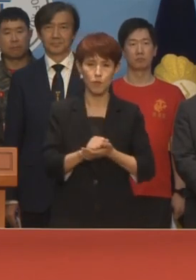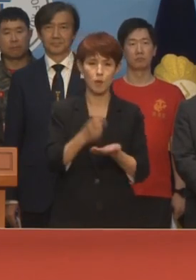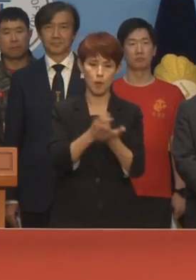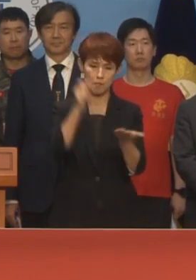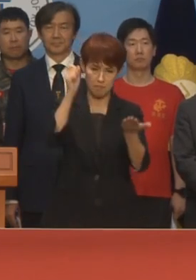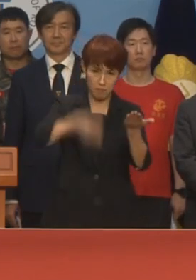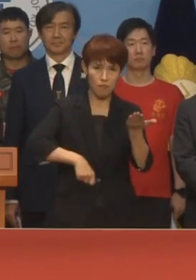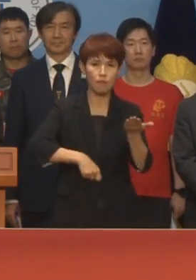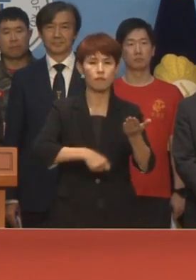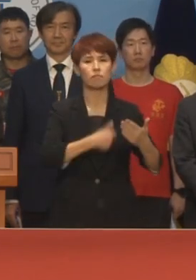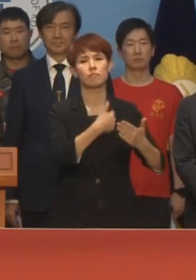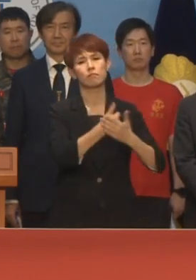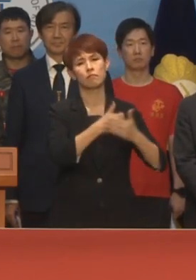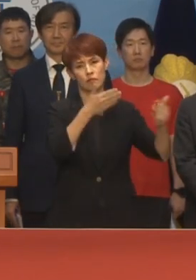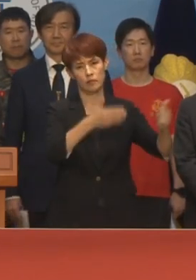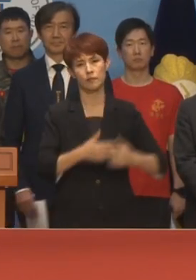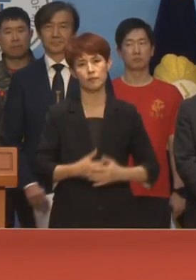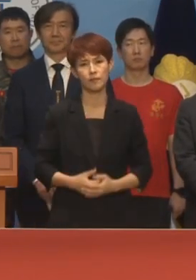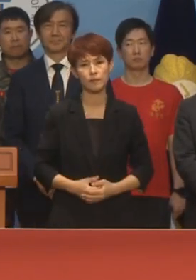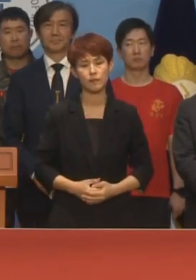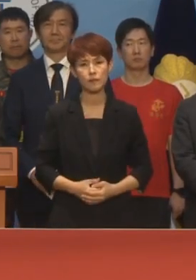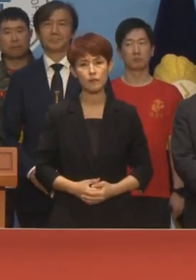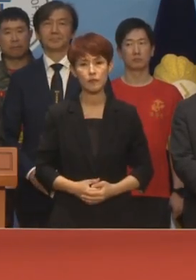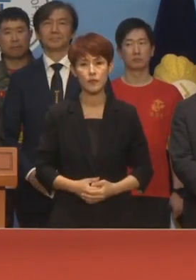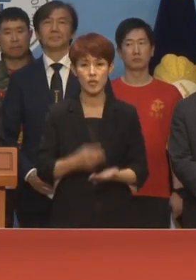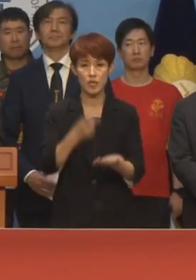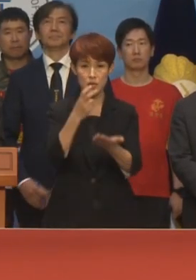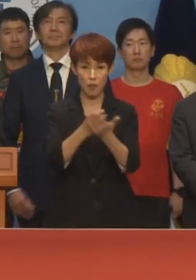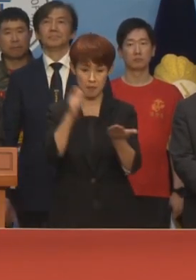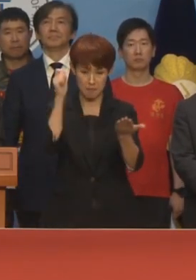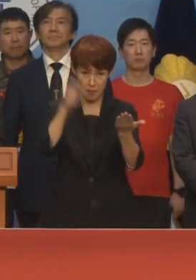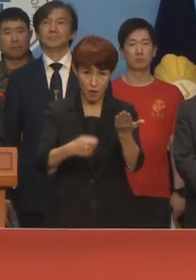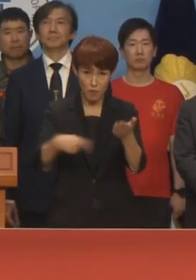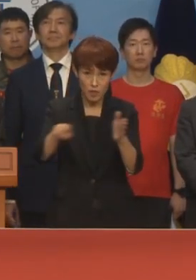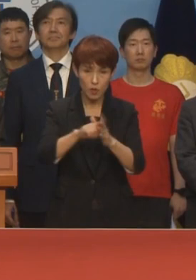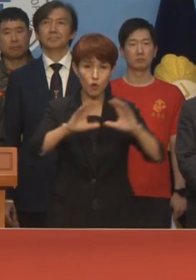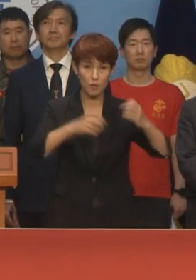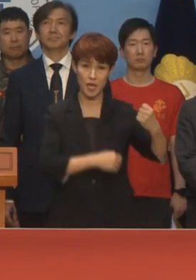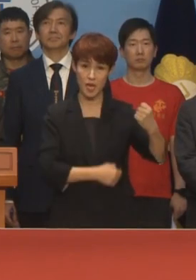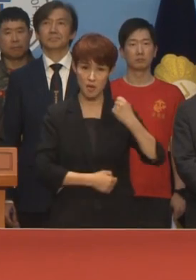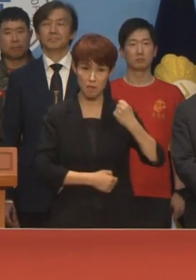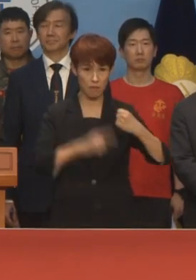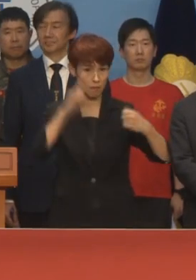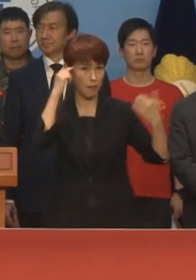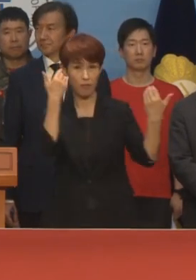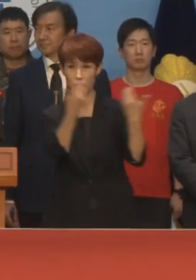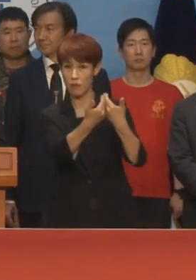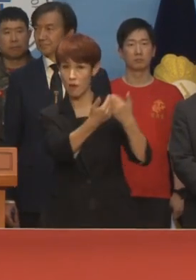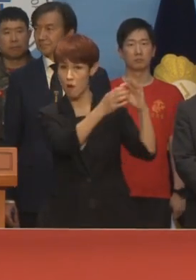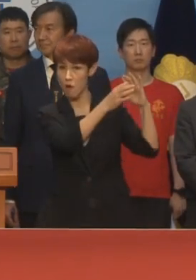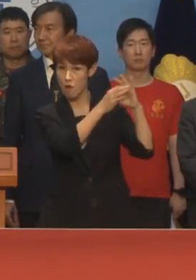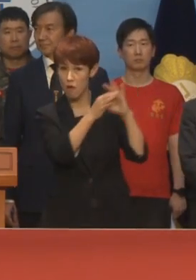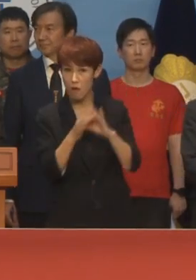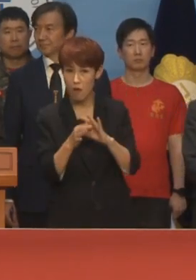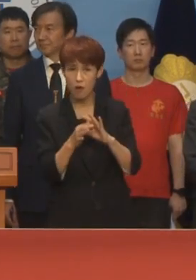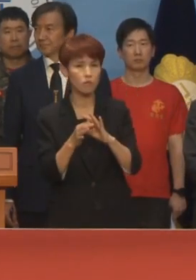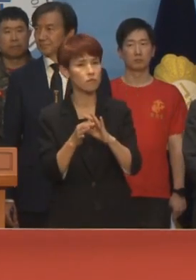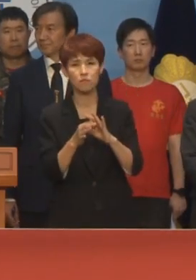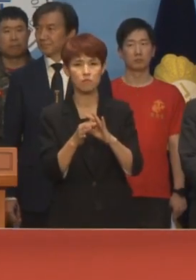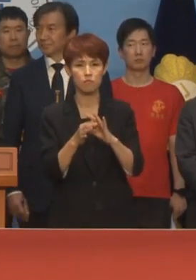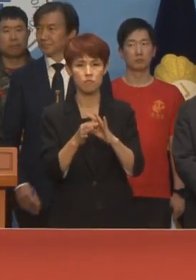협조해야 될 것 같습니다. 이 법 통과에 국민의힘이 지속적으로 반대한다라고 하면